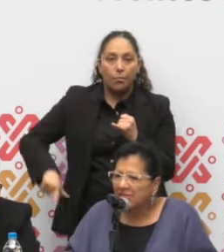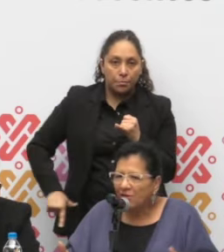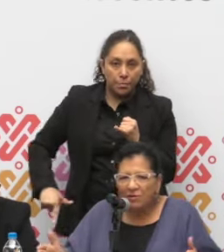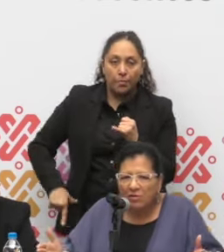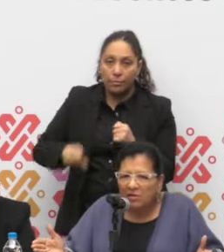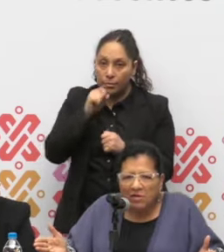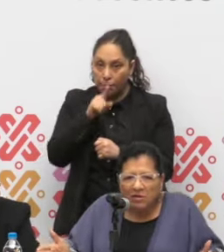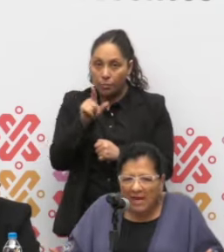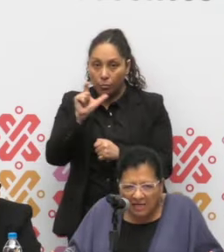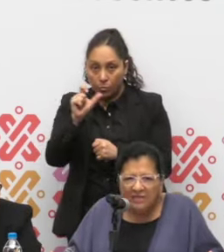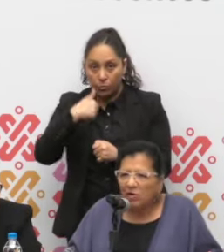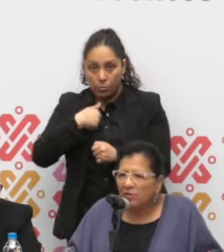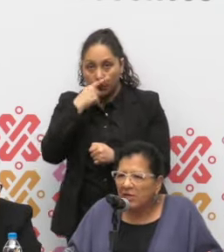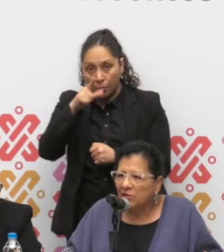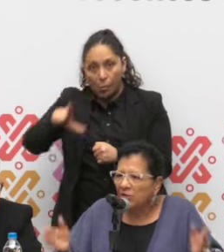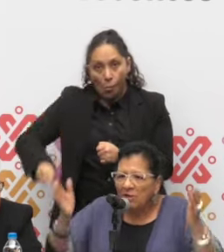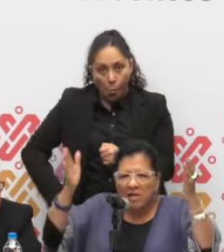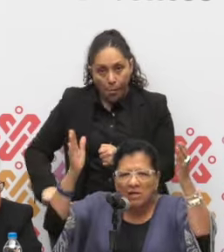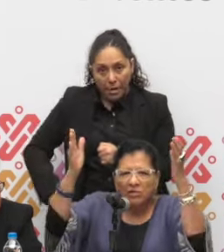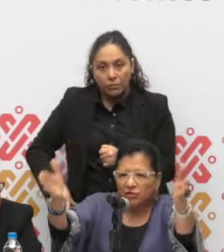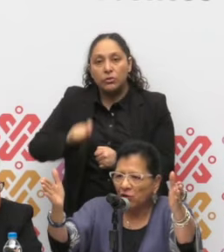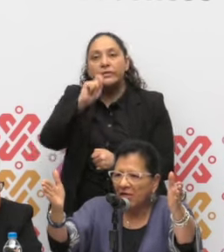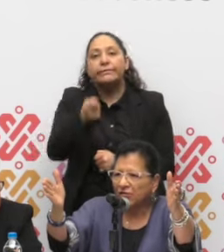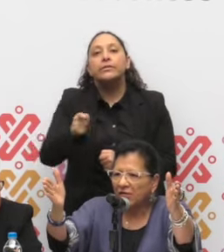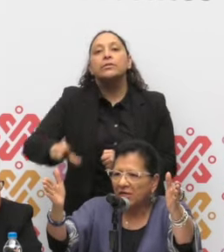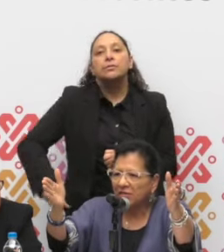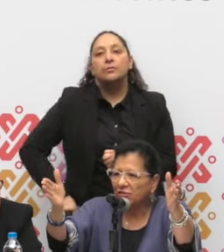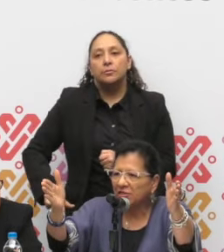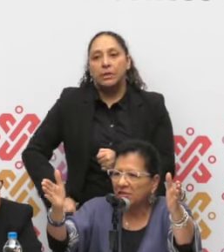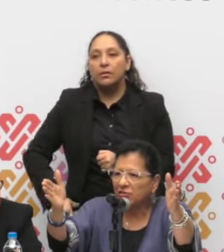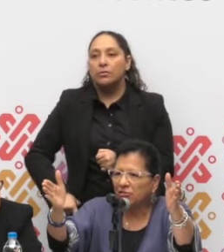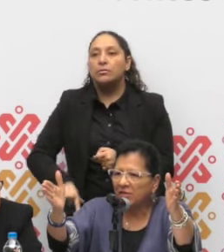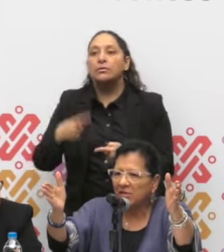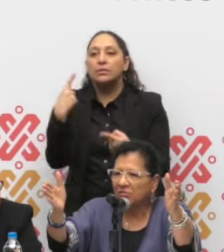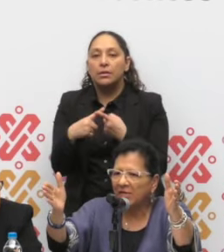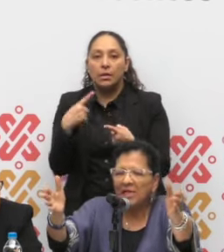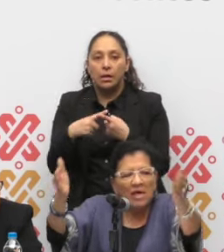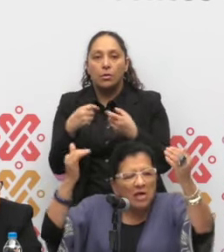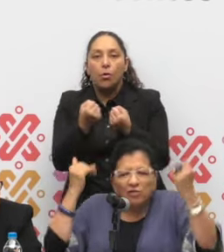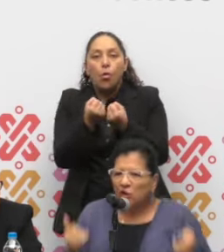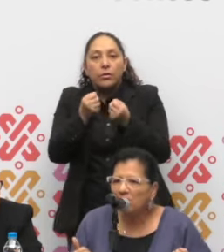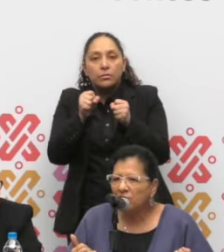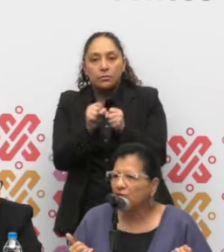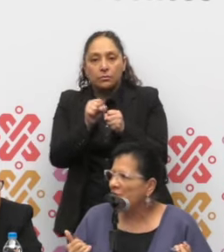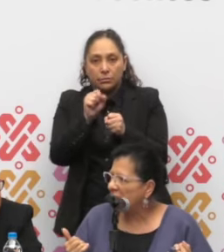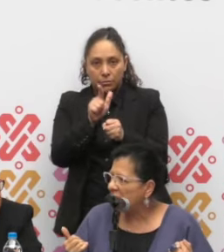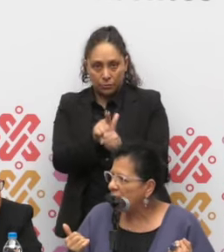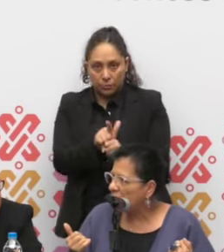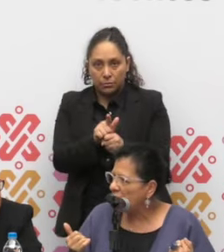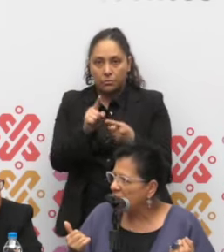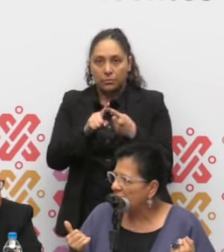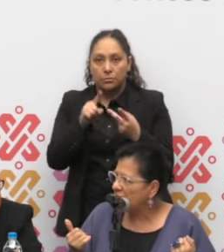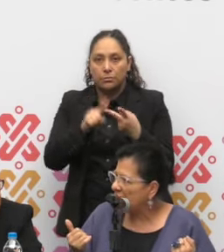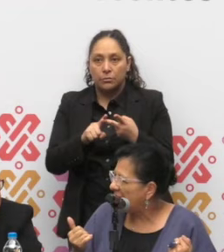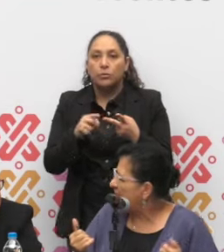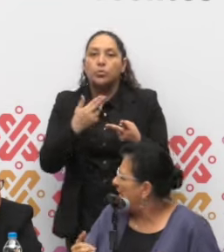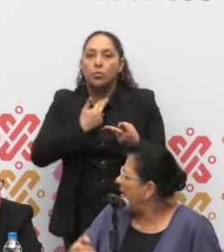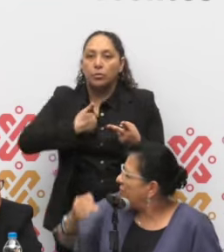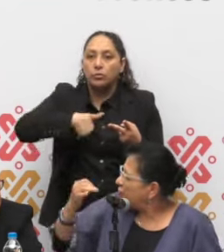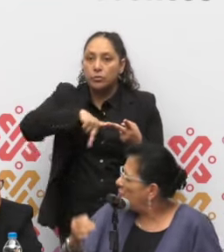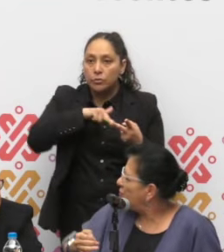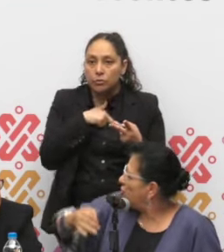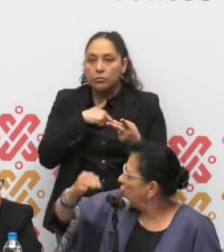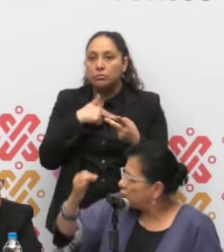hablo del Estado, es el gobierno, son las organizaciones de la sociedad civil, somos los organismos no